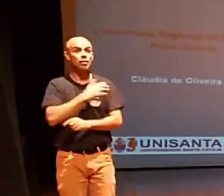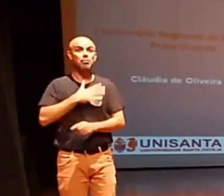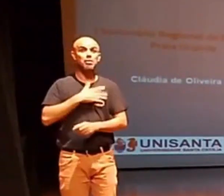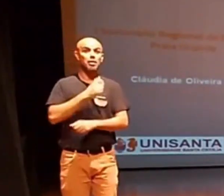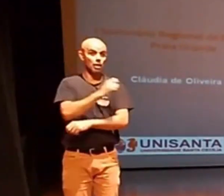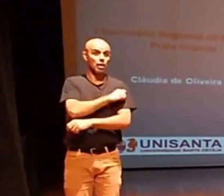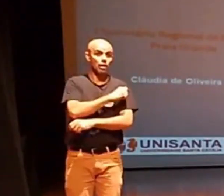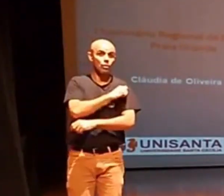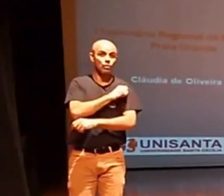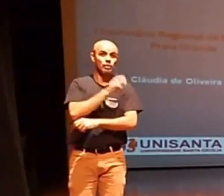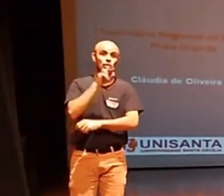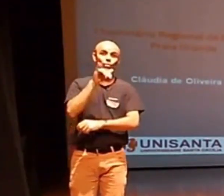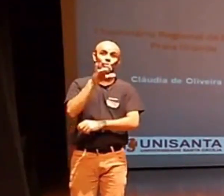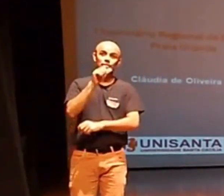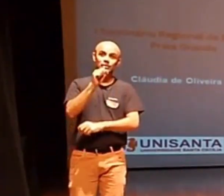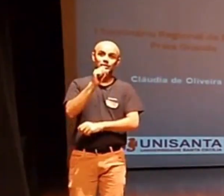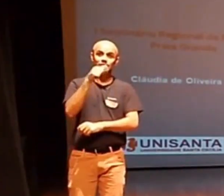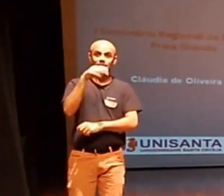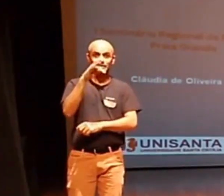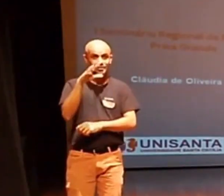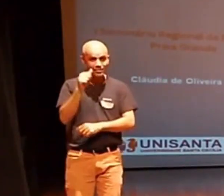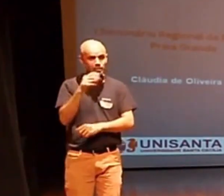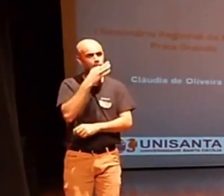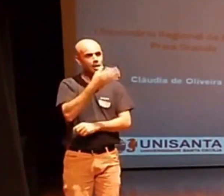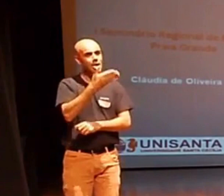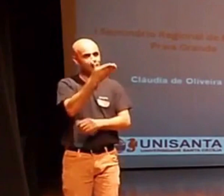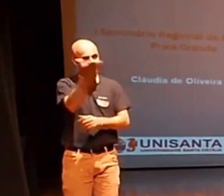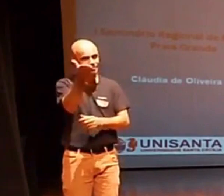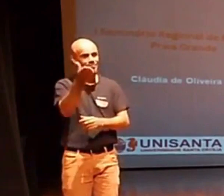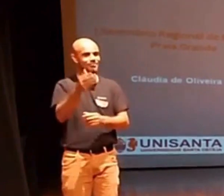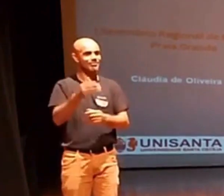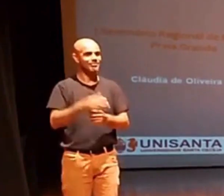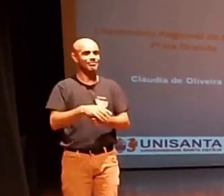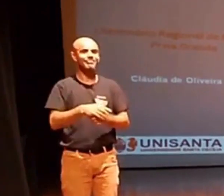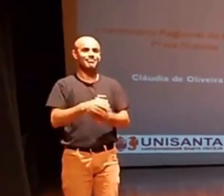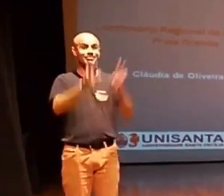da Unisanta que vieram aqui, eu tenho que falar das minhas alunas também.